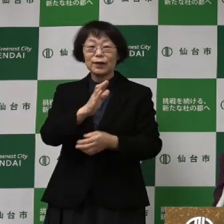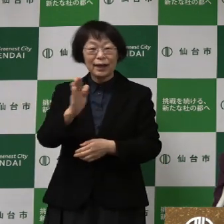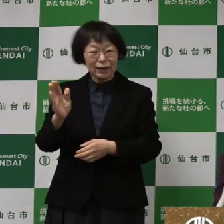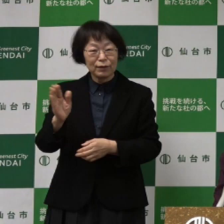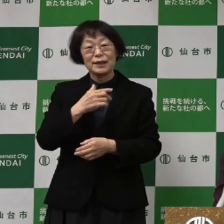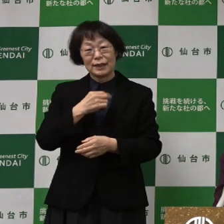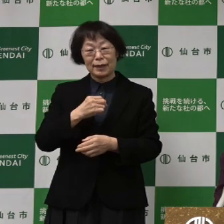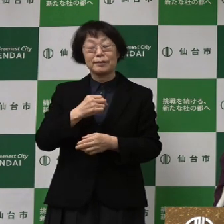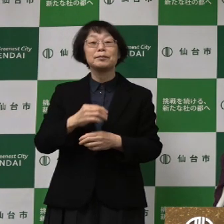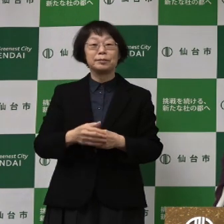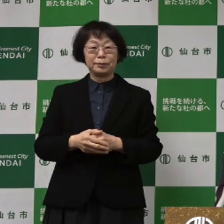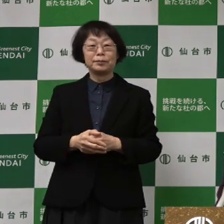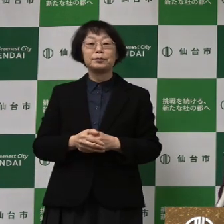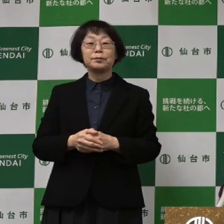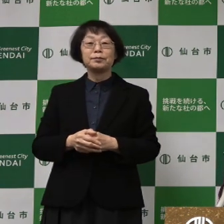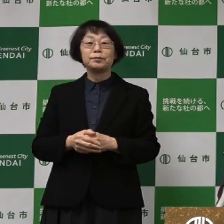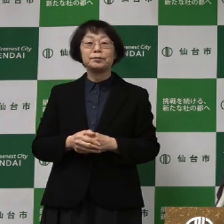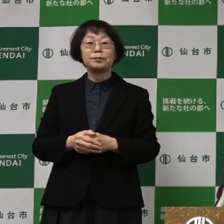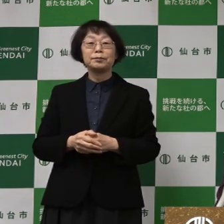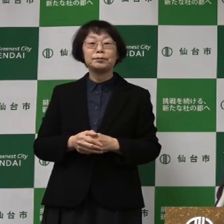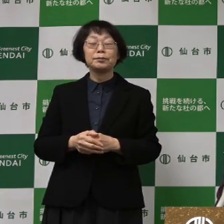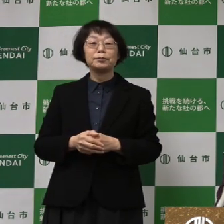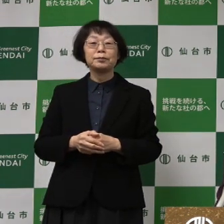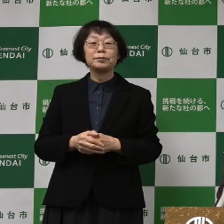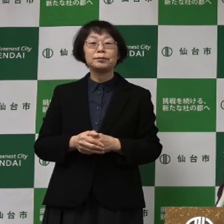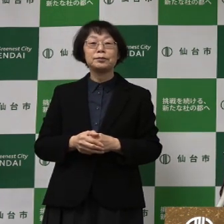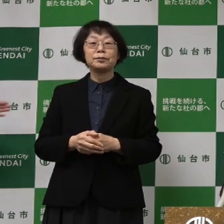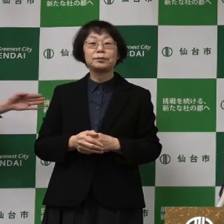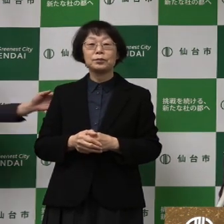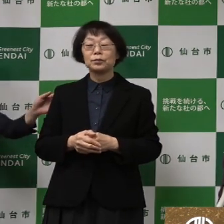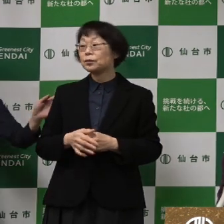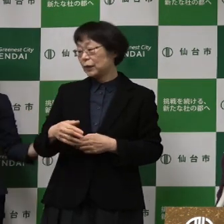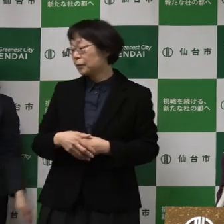ければというふうに思うところです。 そうですね、